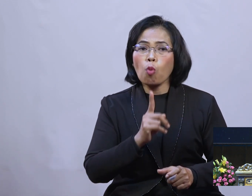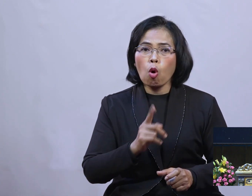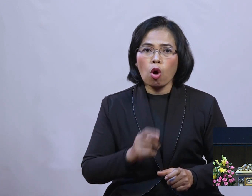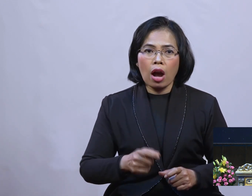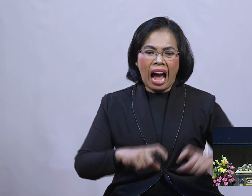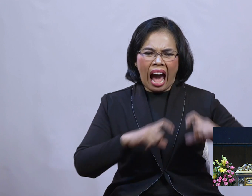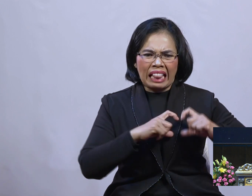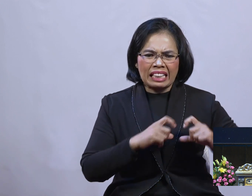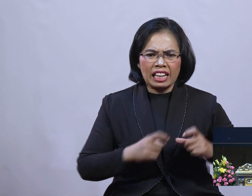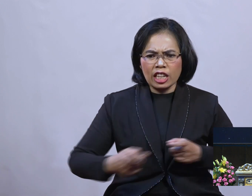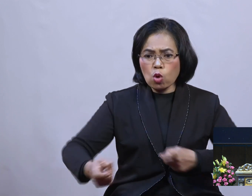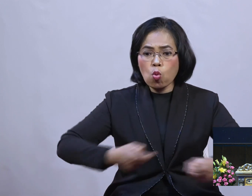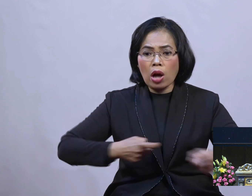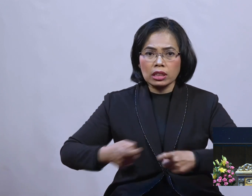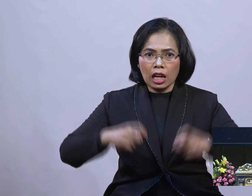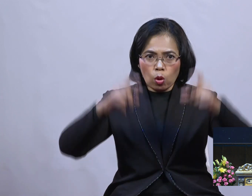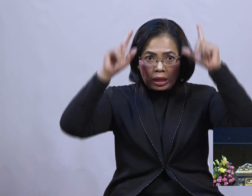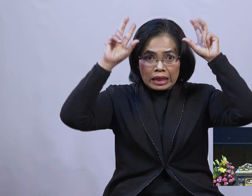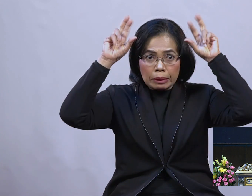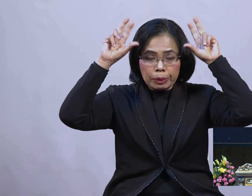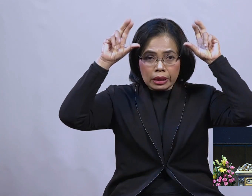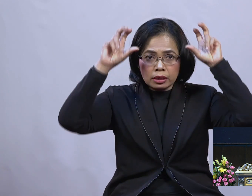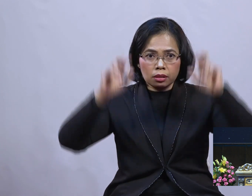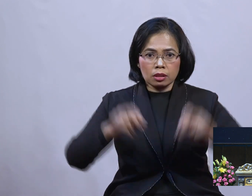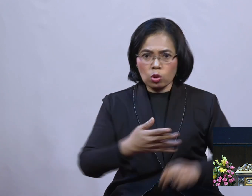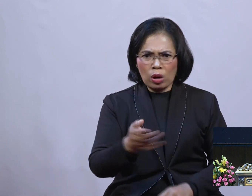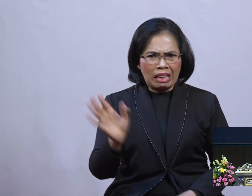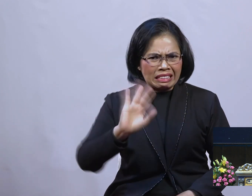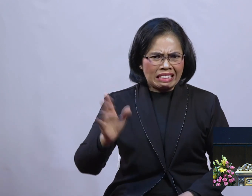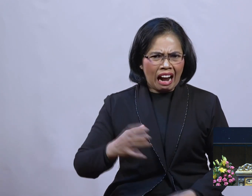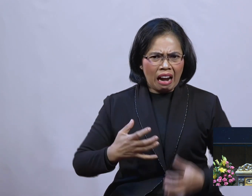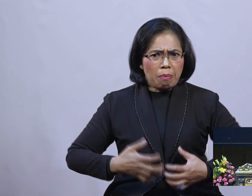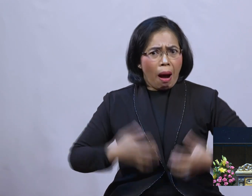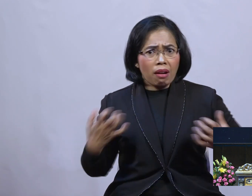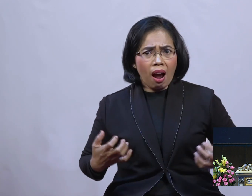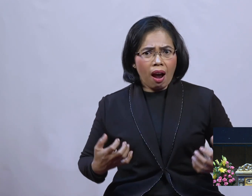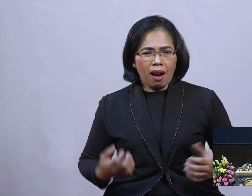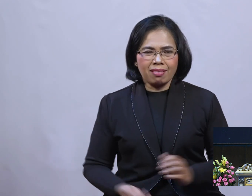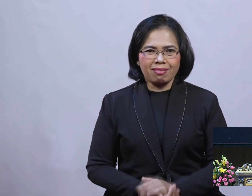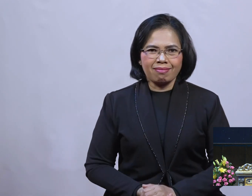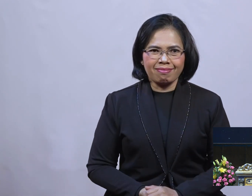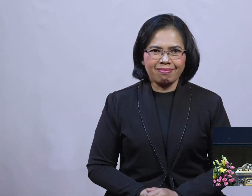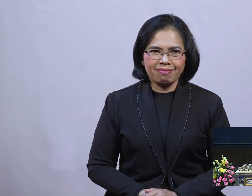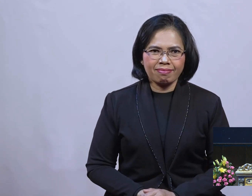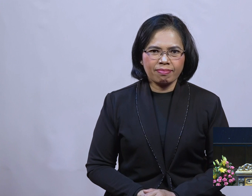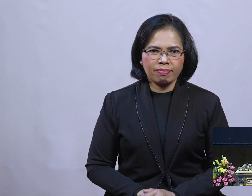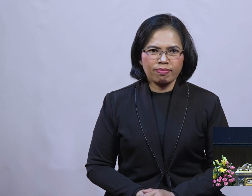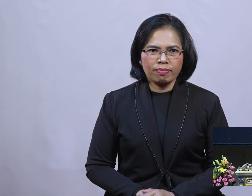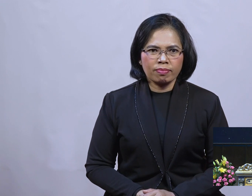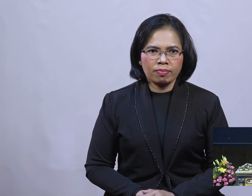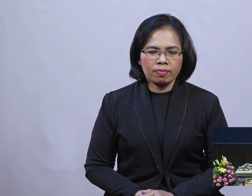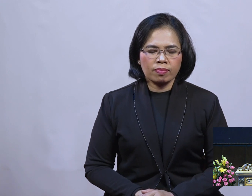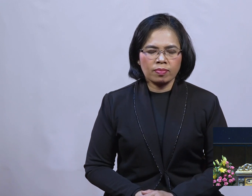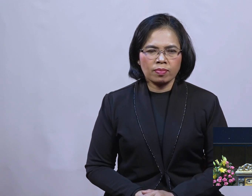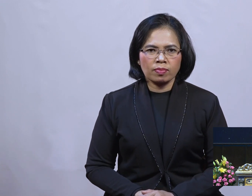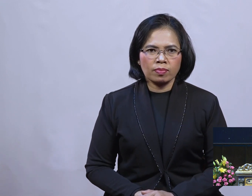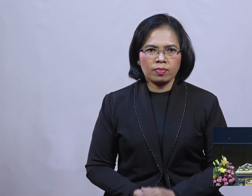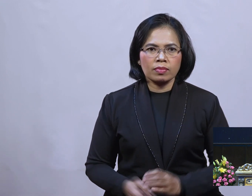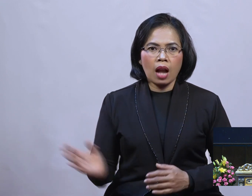terus-menerus Hai jangan marah orang dikasih tahu marah hahaha